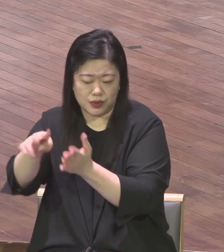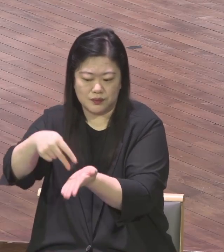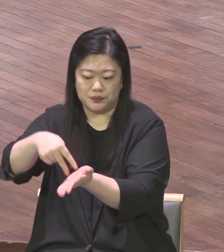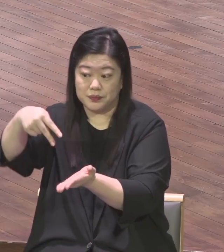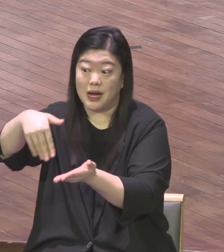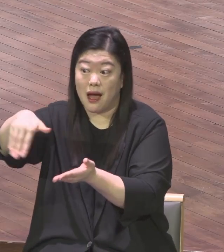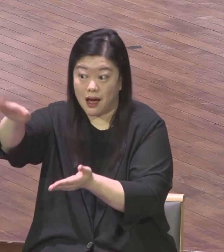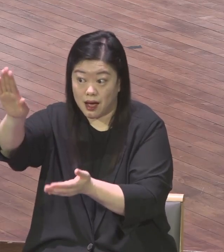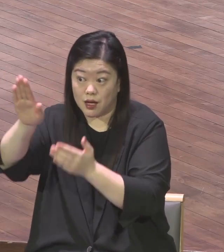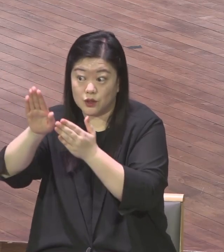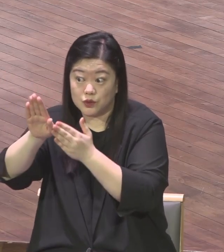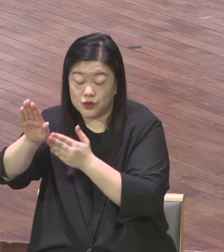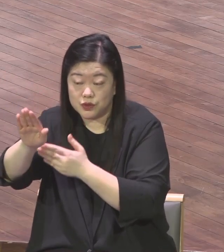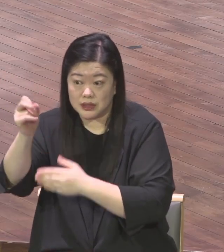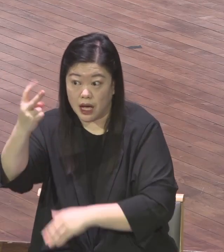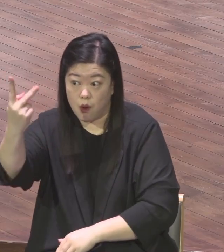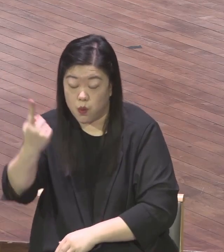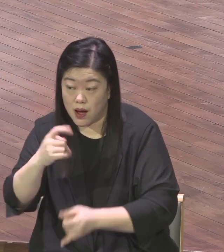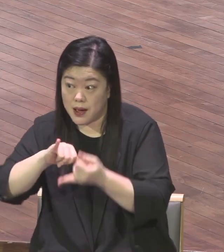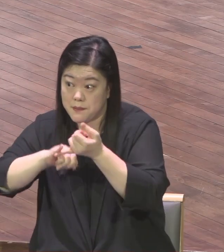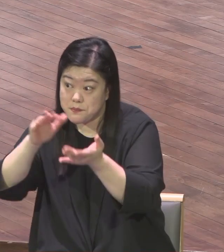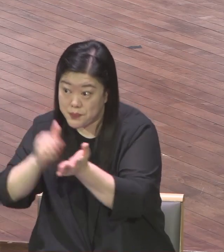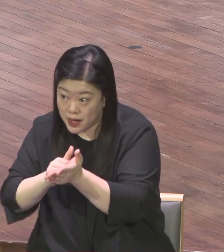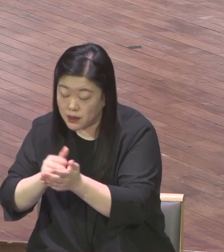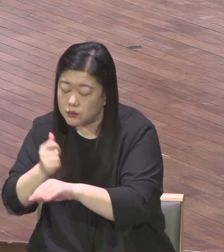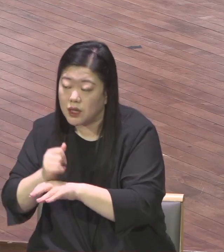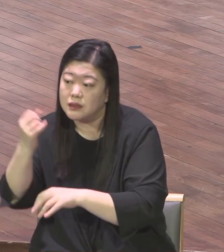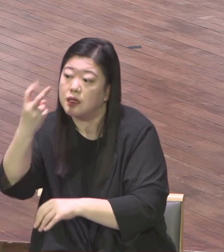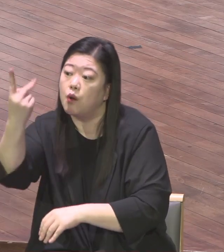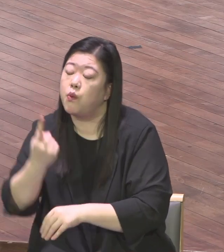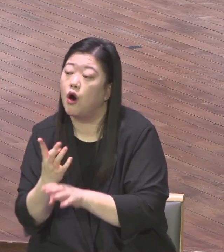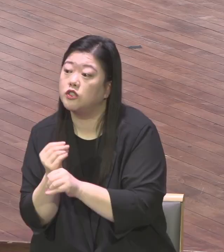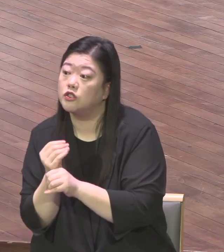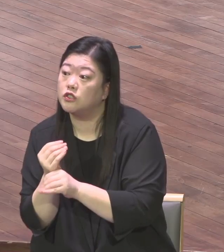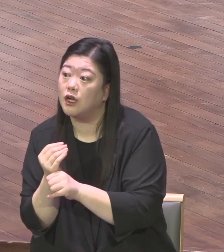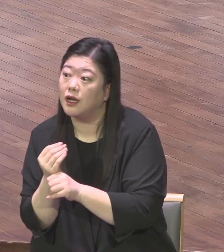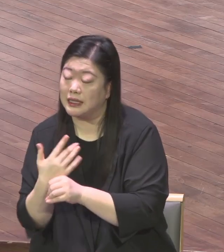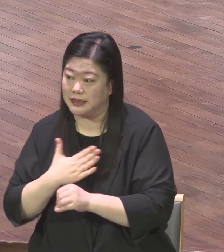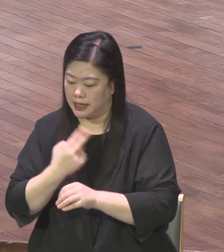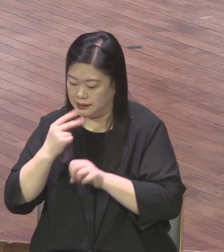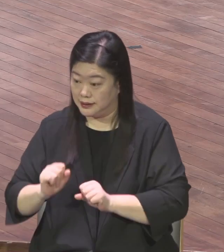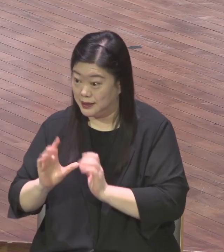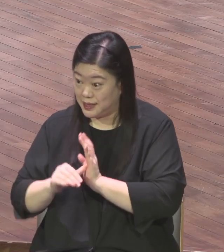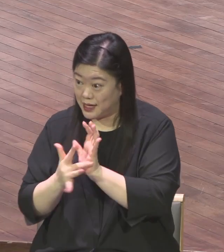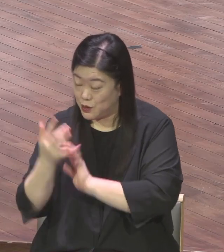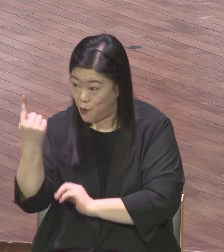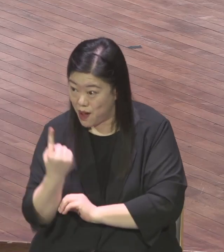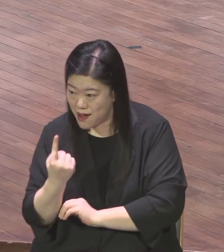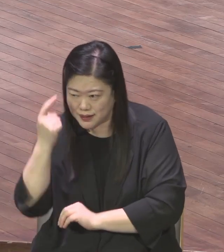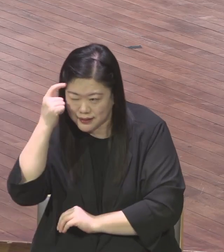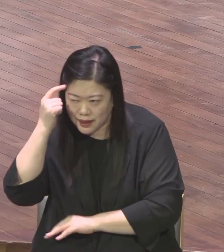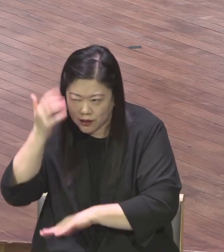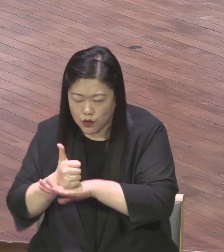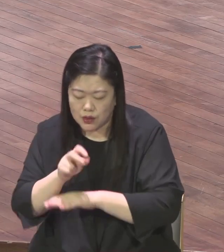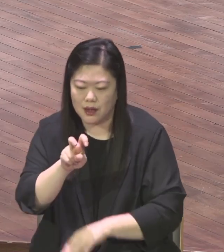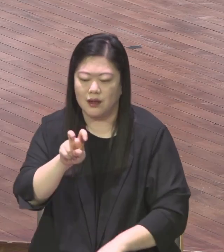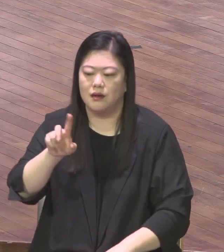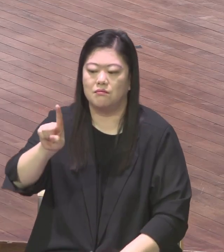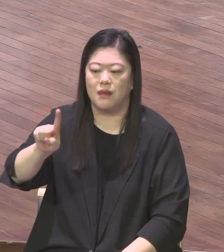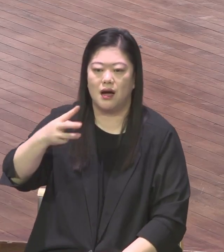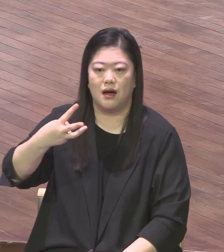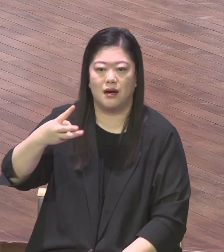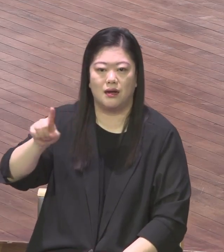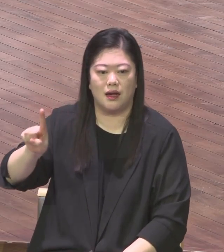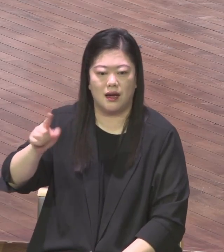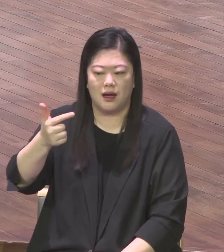오신다라고 생각하고 만나는 사람마다 인사가 마라나타였습니다. 예수님 곧